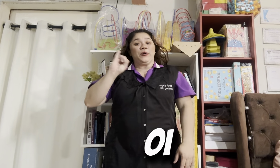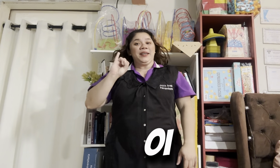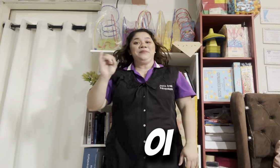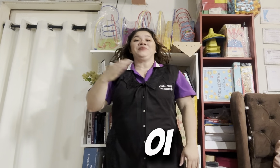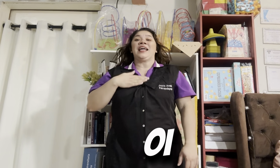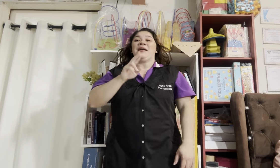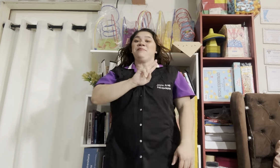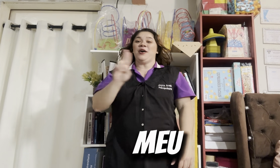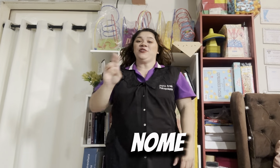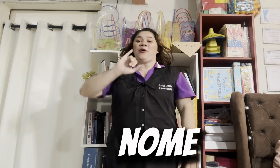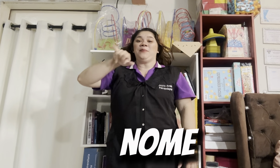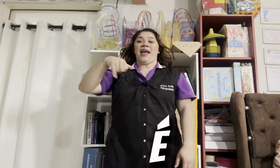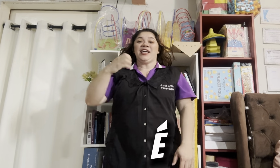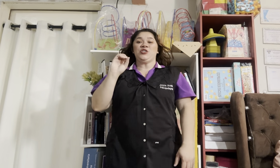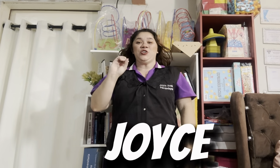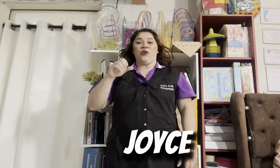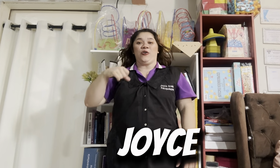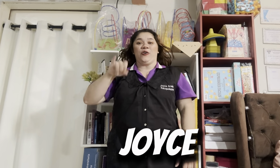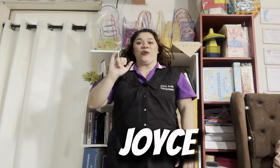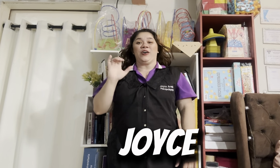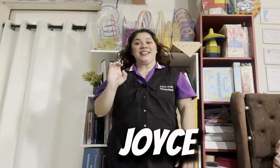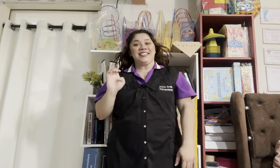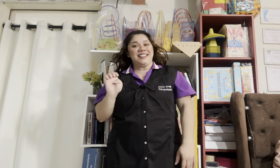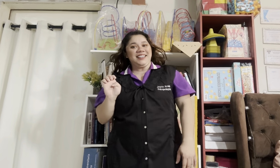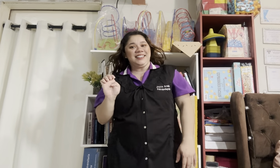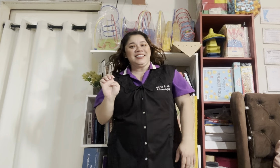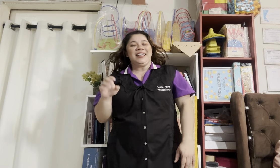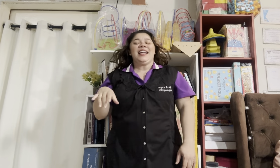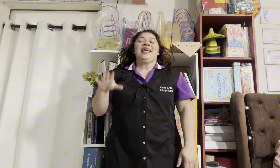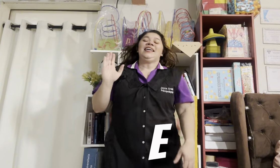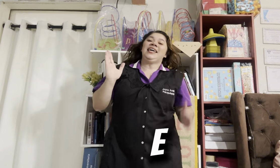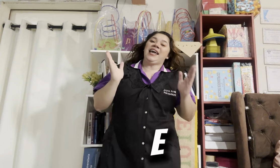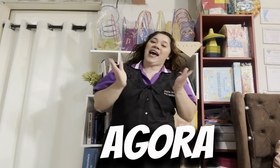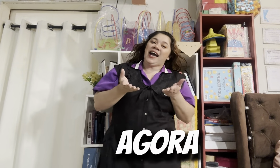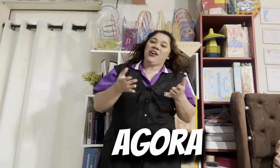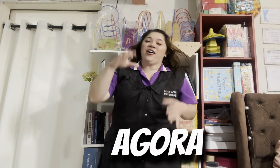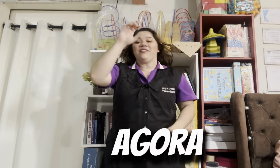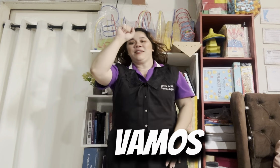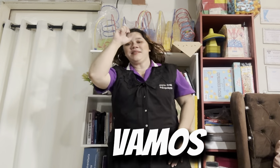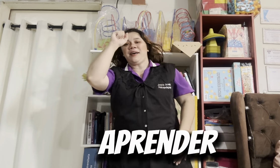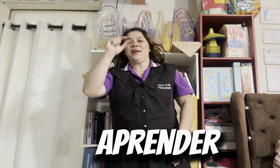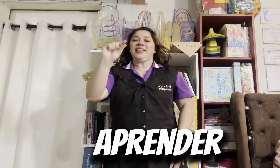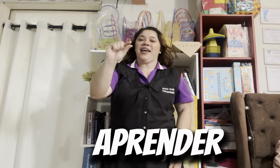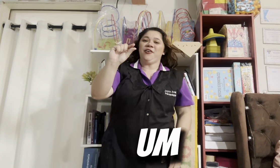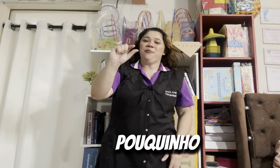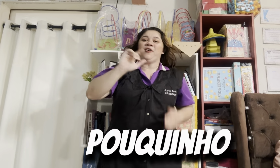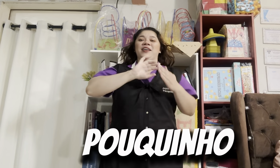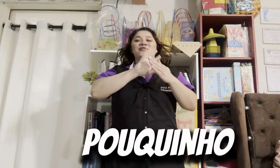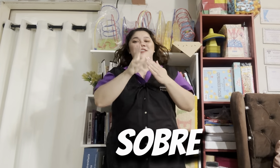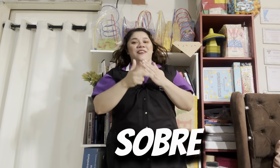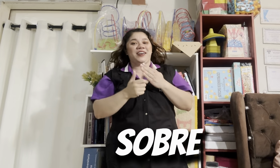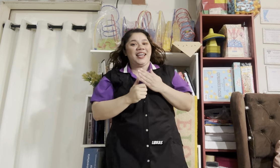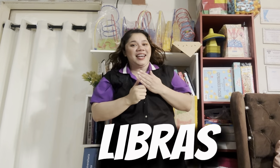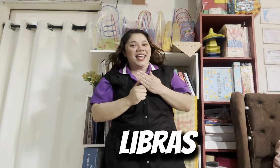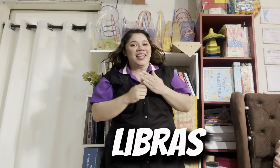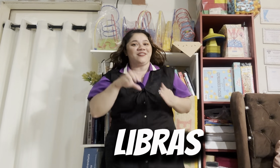Oi, meu nome é Joyce e agora vamos aprender um pouquinho sobre